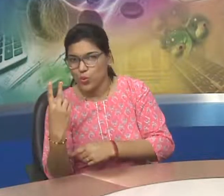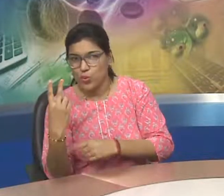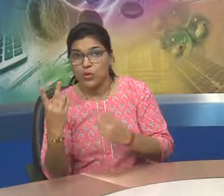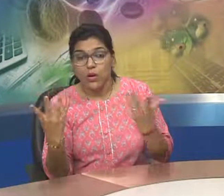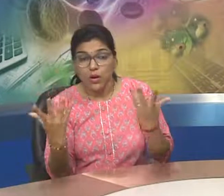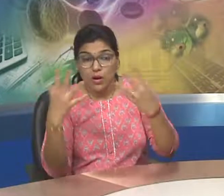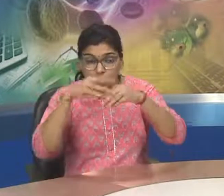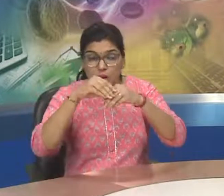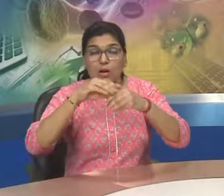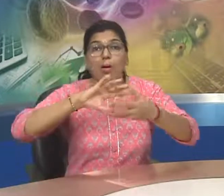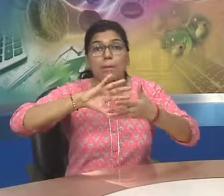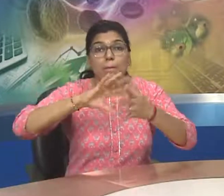nitrogen was